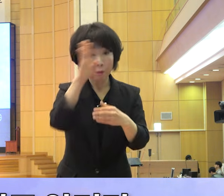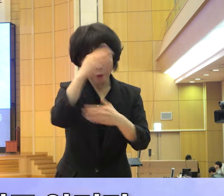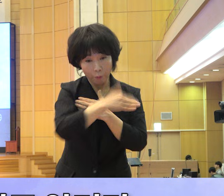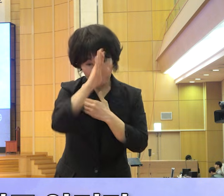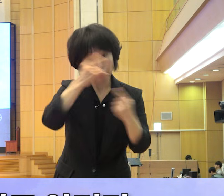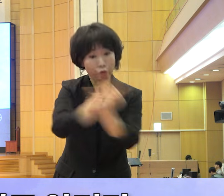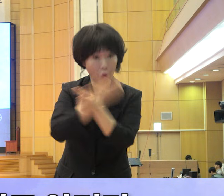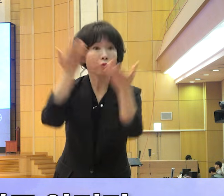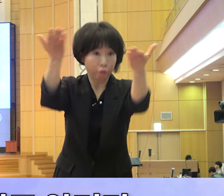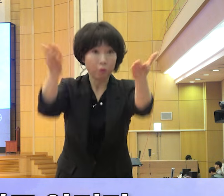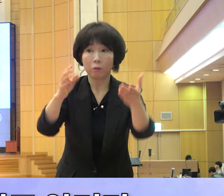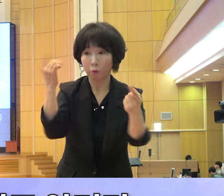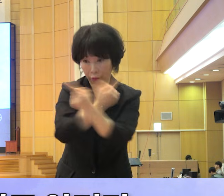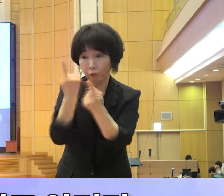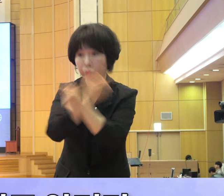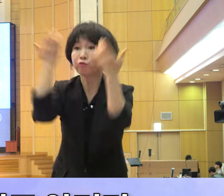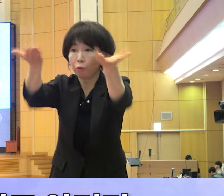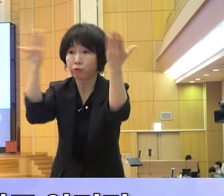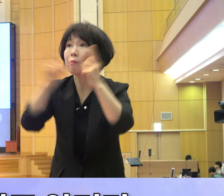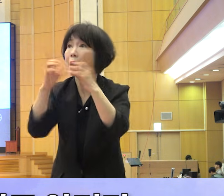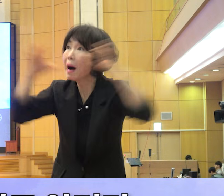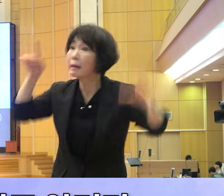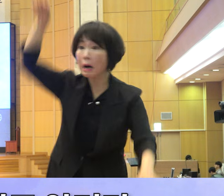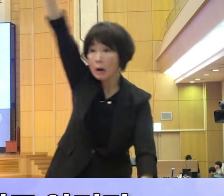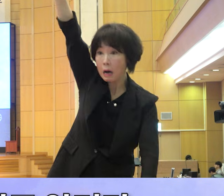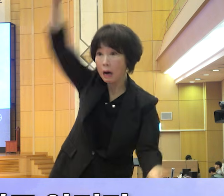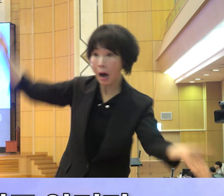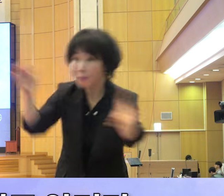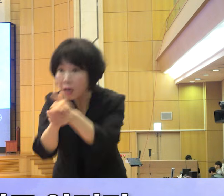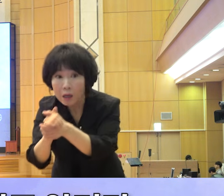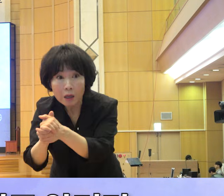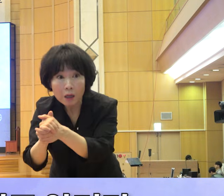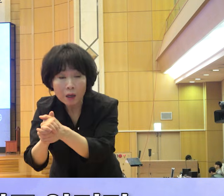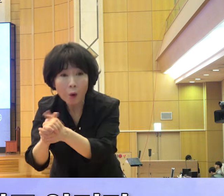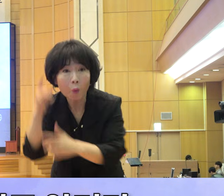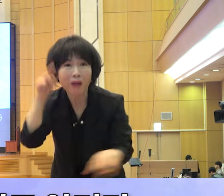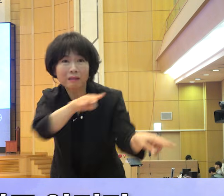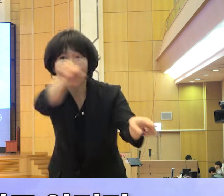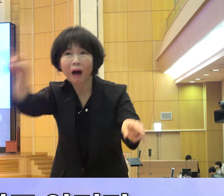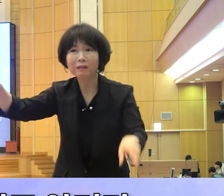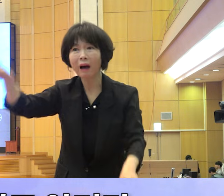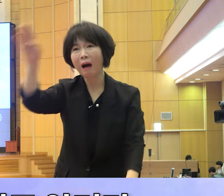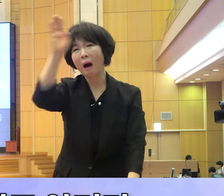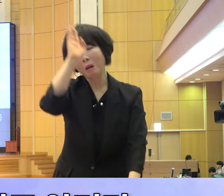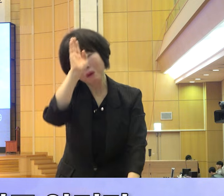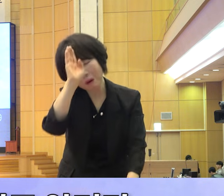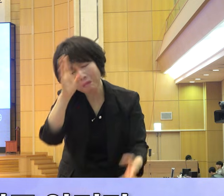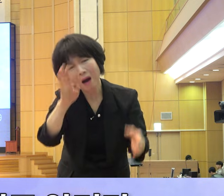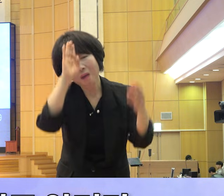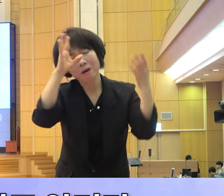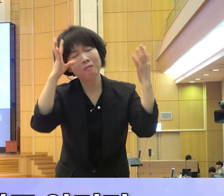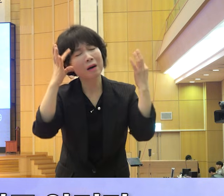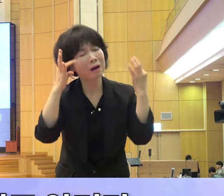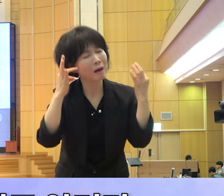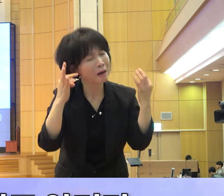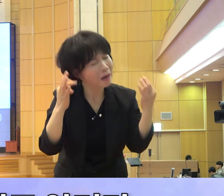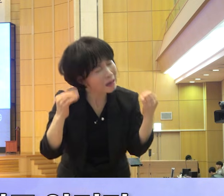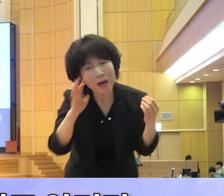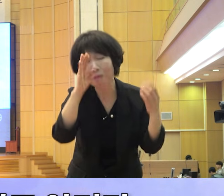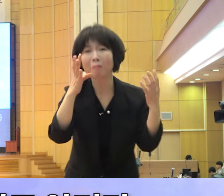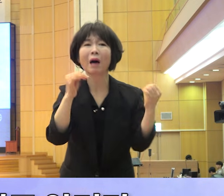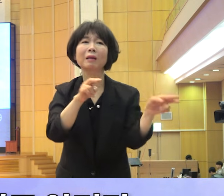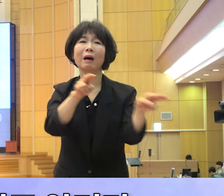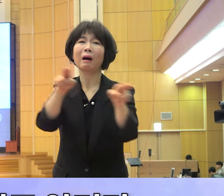고쳐주리라. 다 그런 고쳐준다는 말은 그게 한마디로 하면 다 병든 거라는 걸요. 병들었다는 뜻입니다.